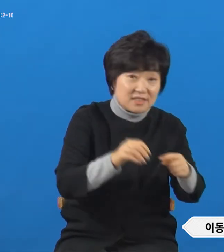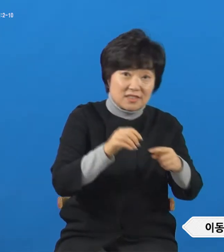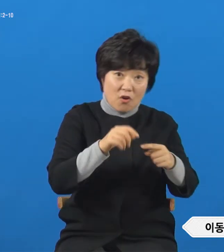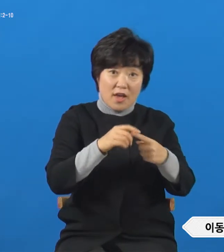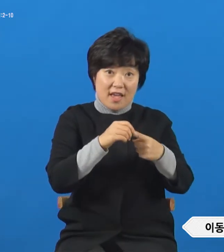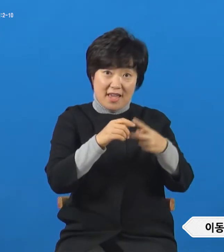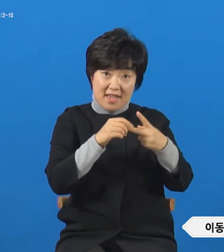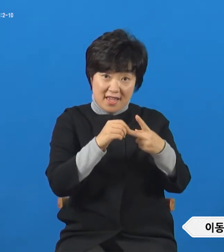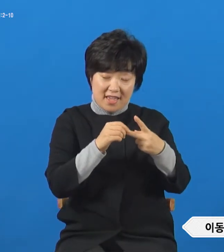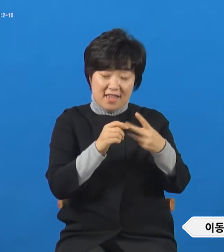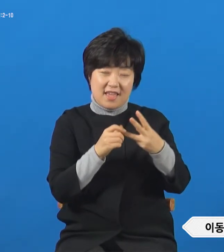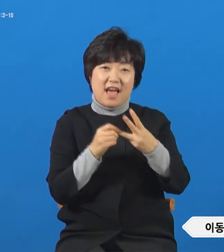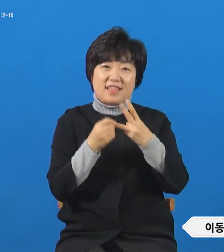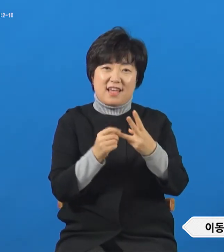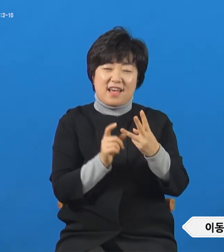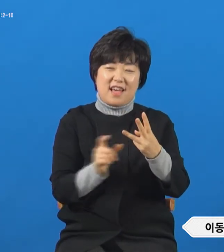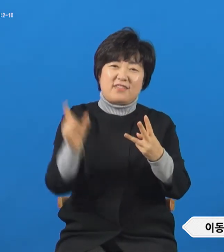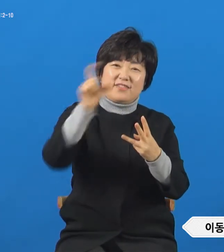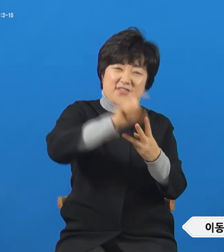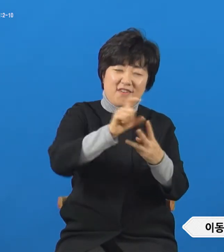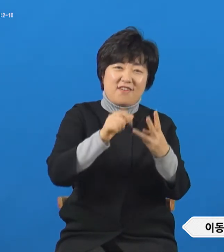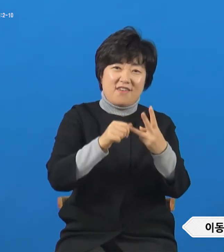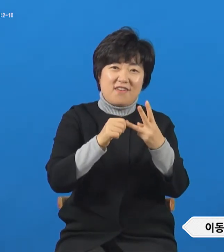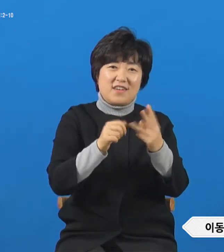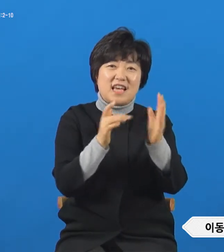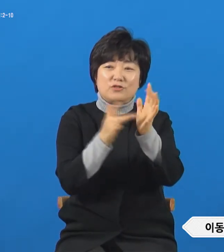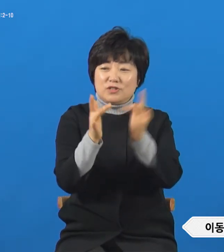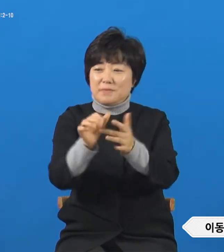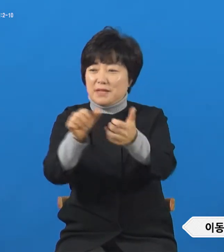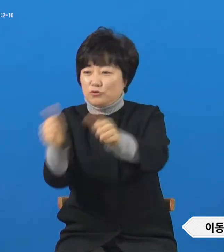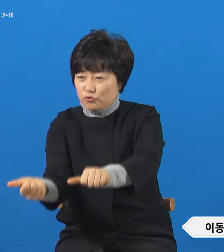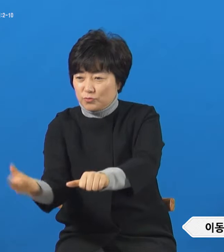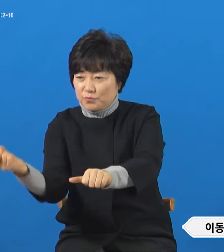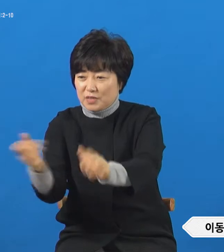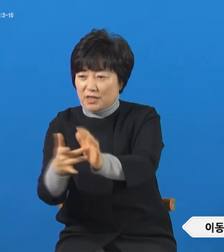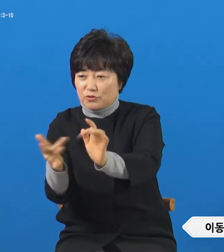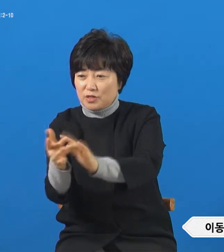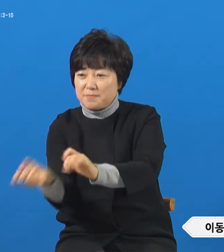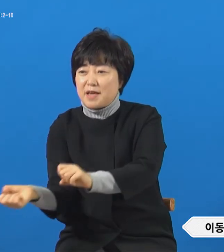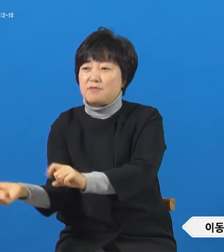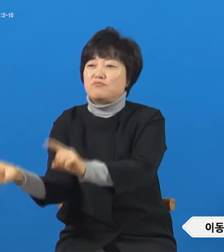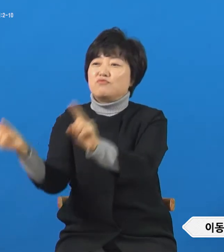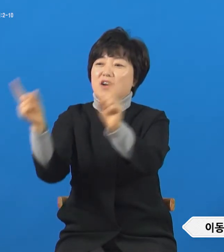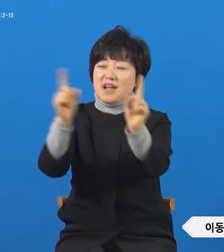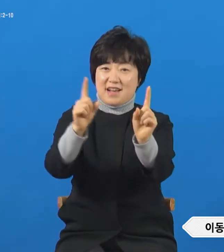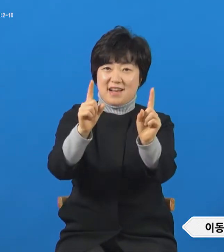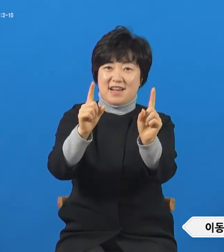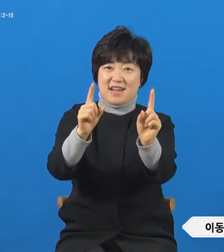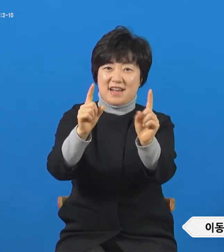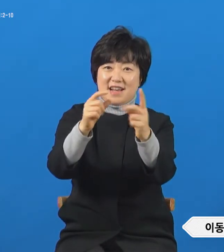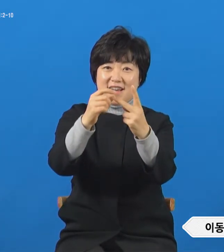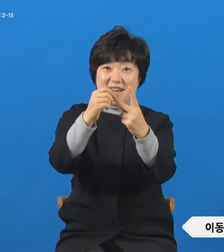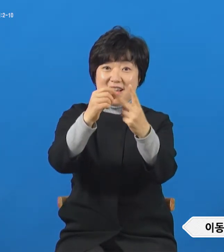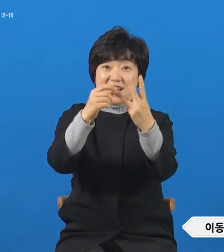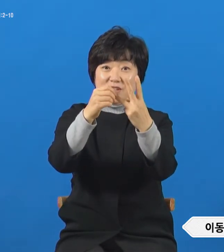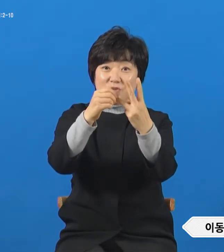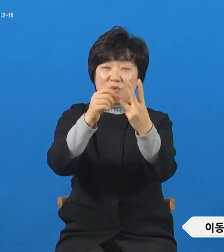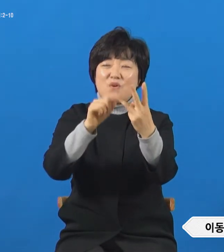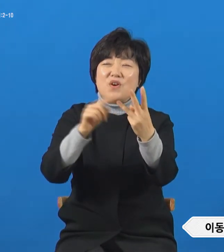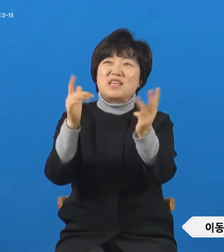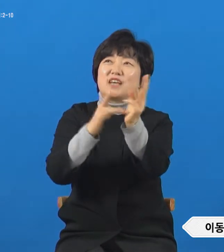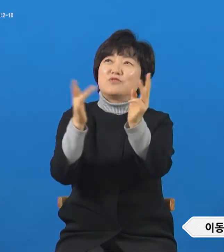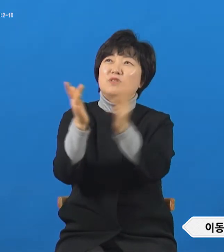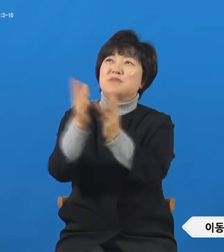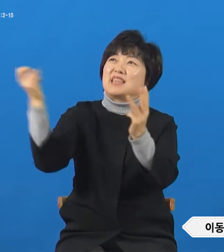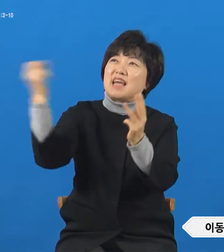하나를 더 첨부합니다. 복음은 예수님의 죽음, 복음은 예수님의 부활일 뿐만 아니라 복음은 예수님의 다시